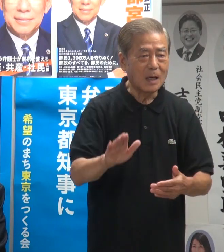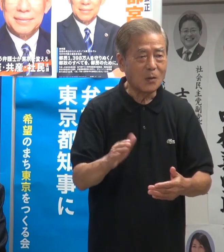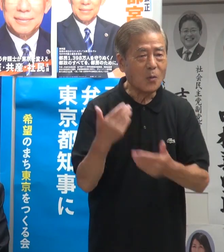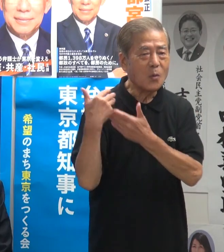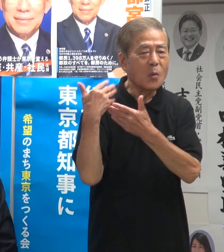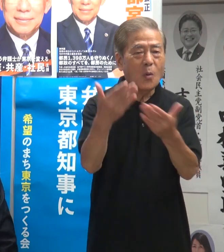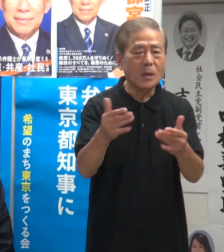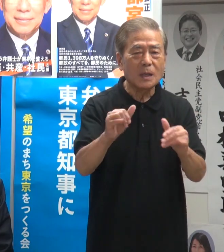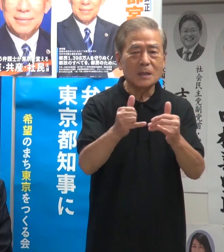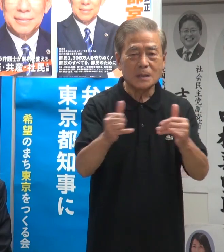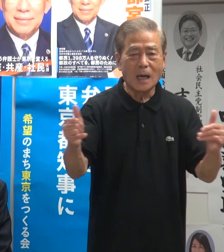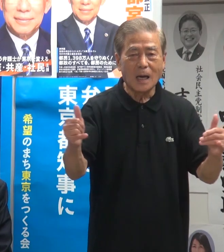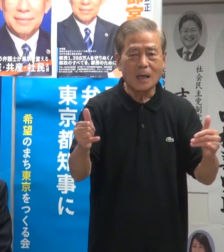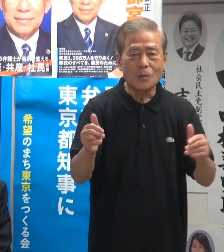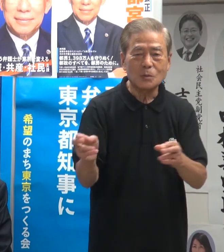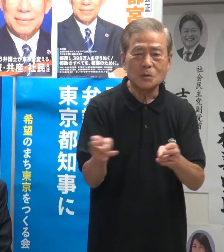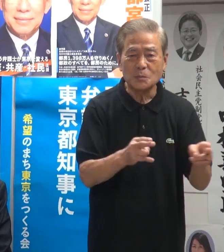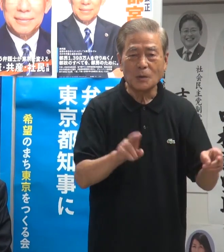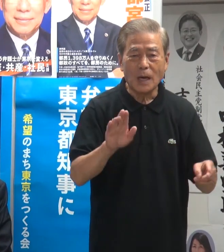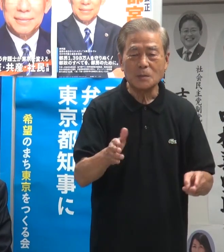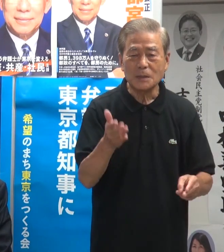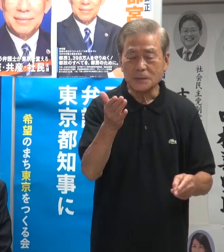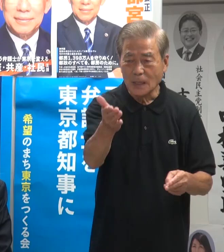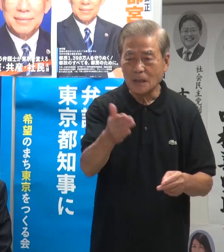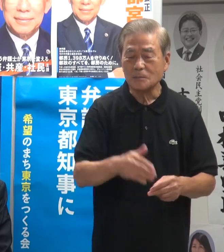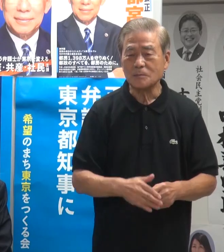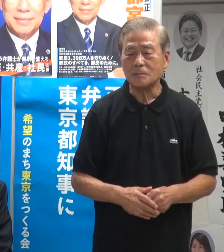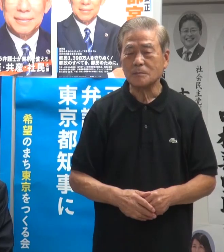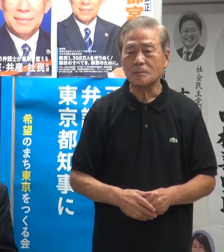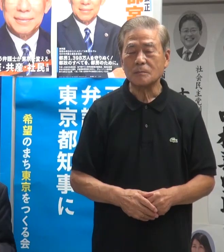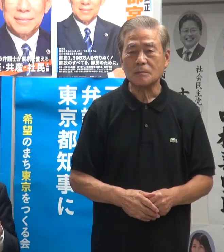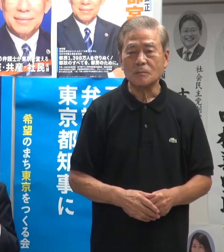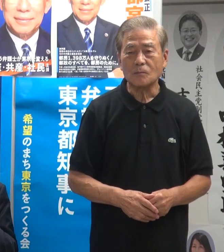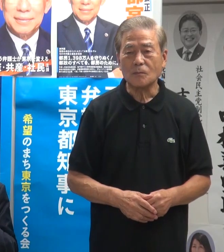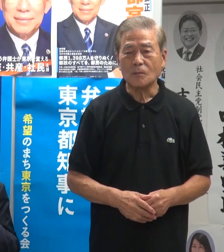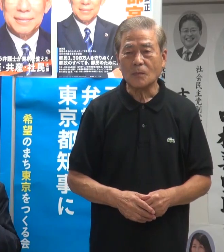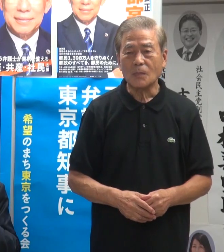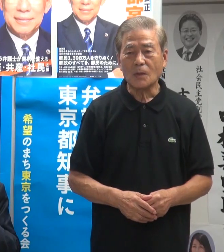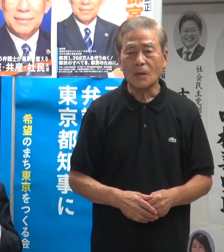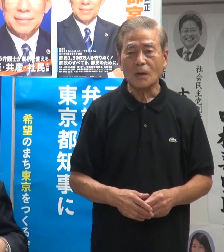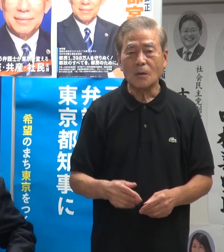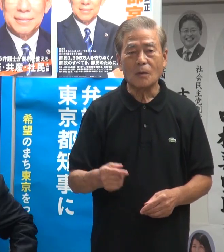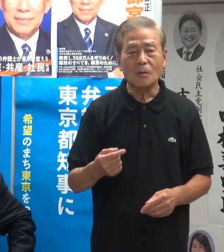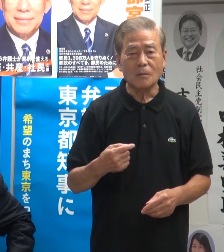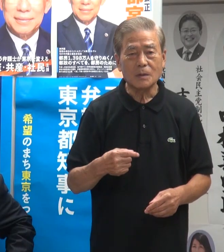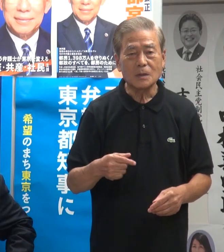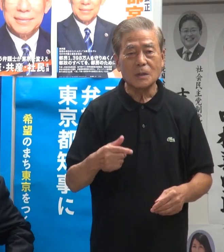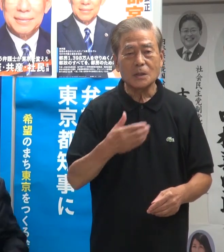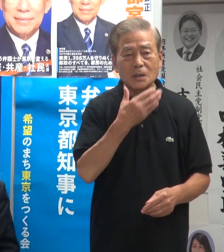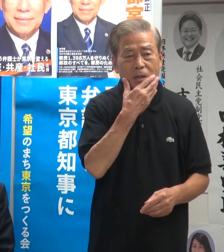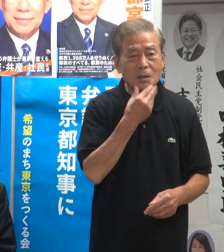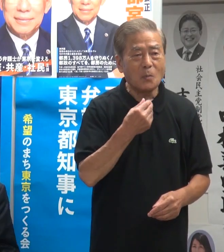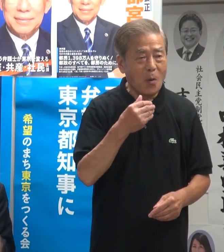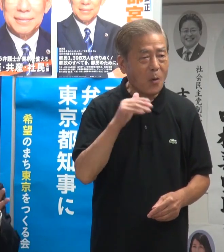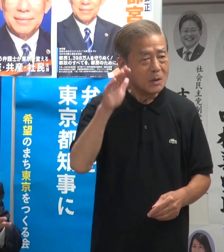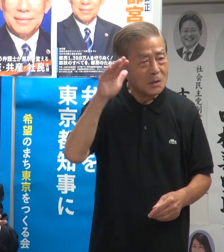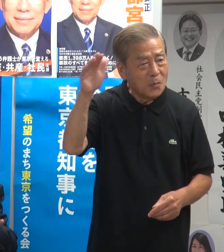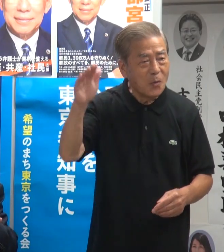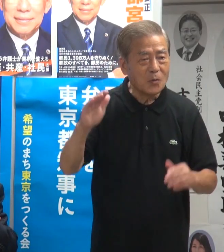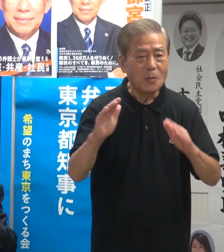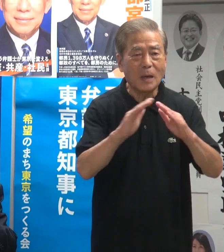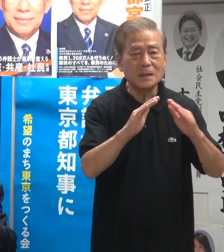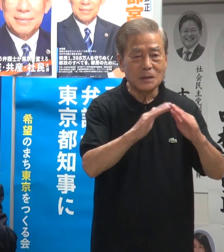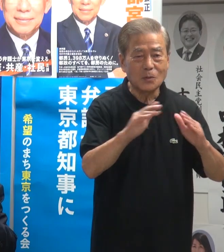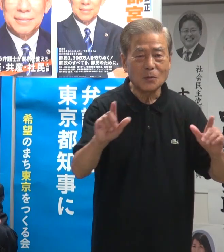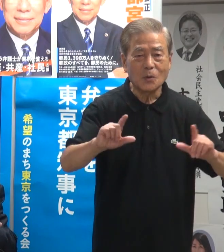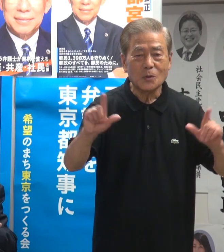を及ぼしているのかというふうに。 実はですね、希望の町東京をつくる会では宇都県ゼミ